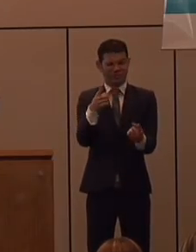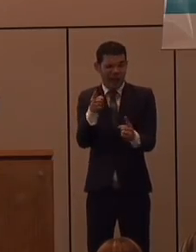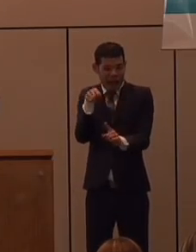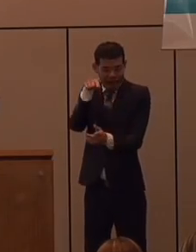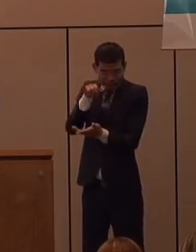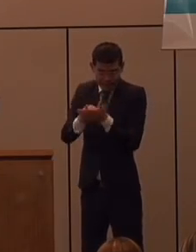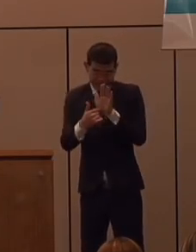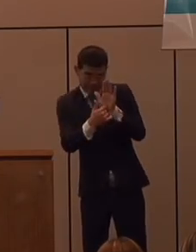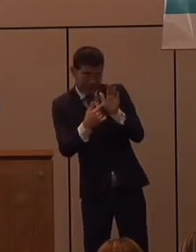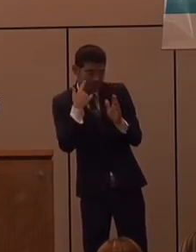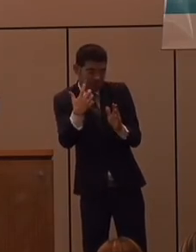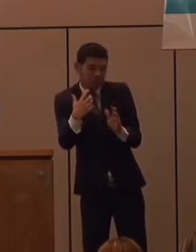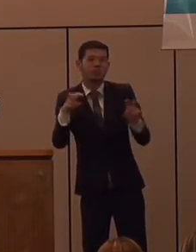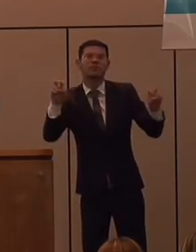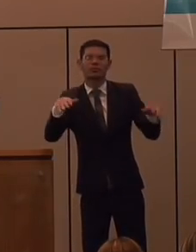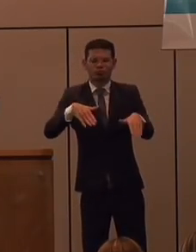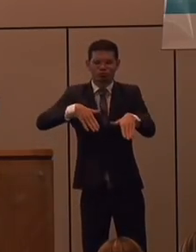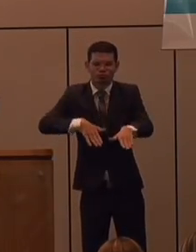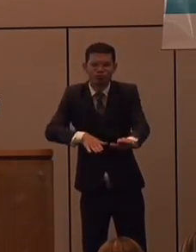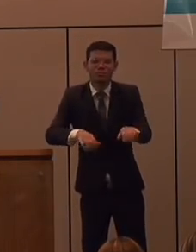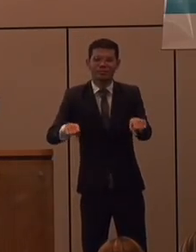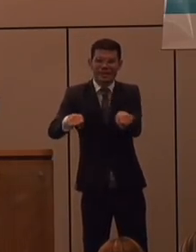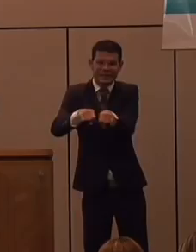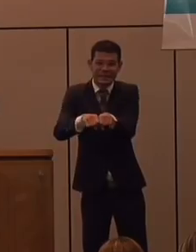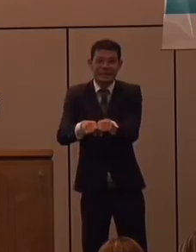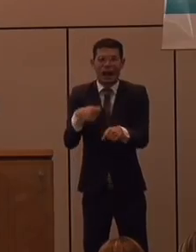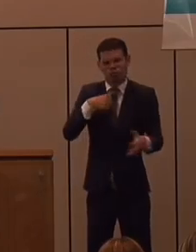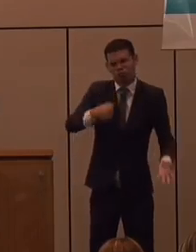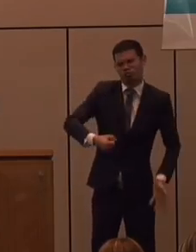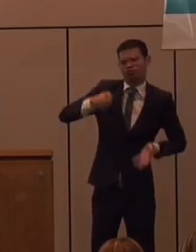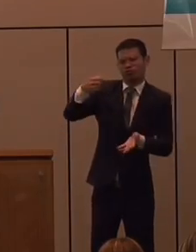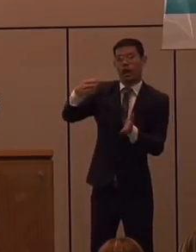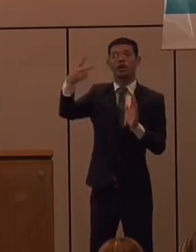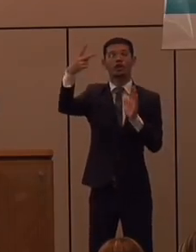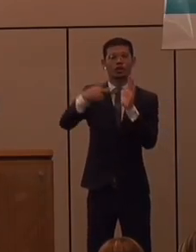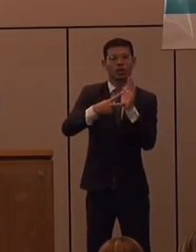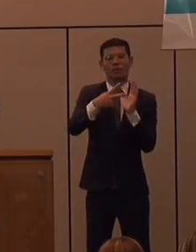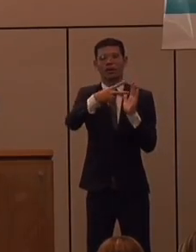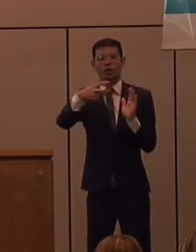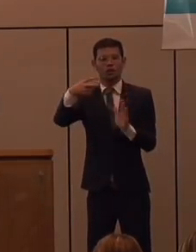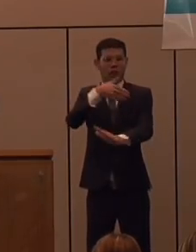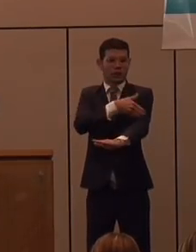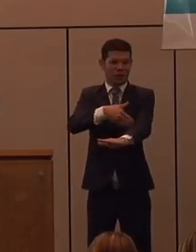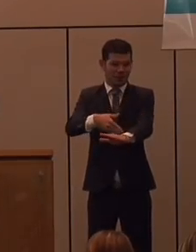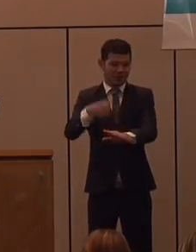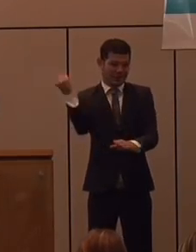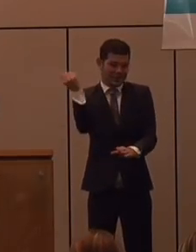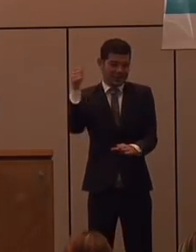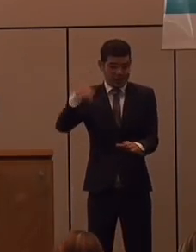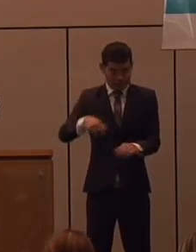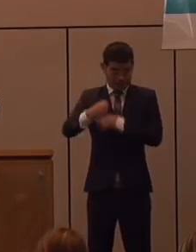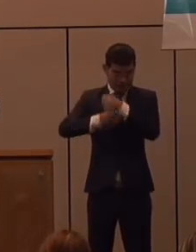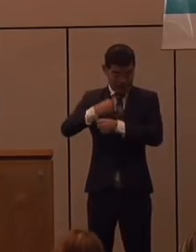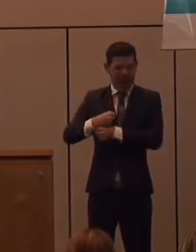para el sector de confecciones y calzado 2 mil 200 millones de pesos este año en programas de mejoramiento de la